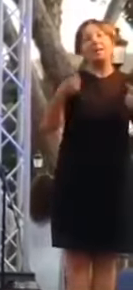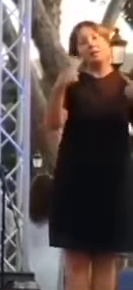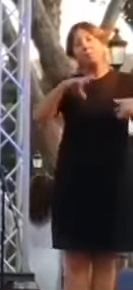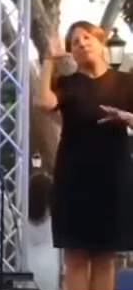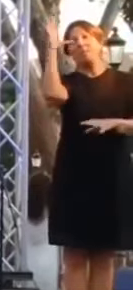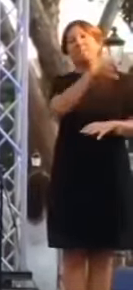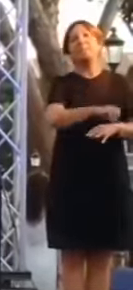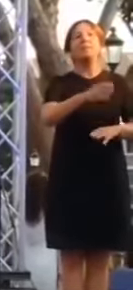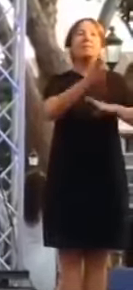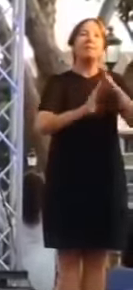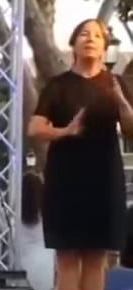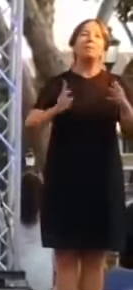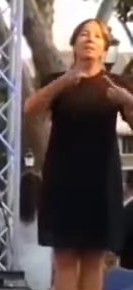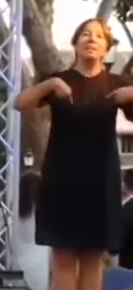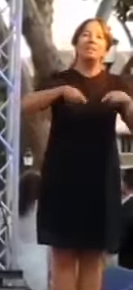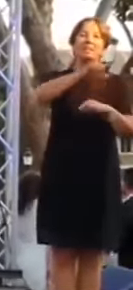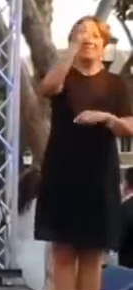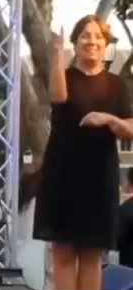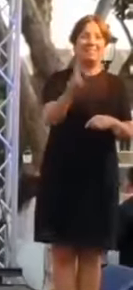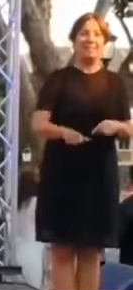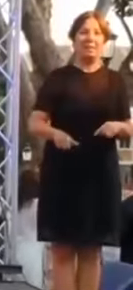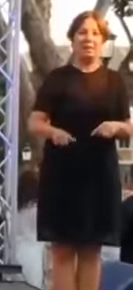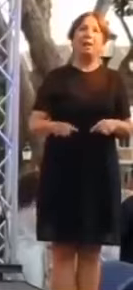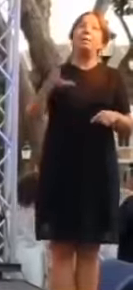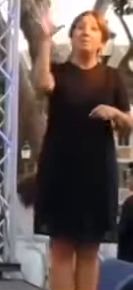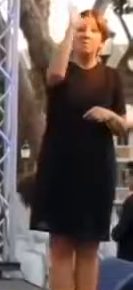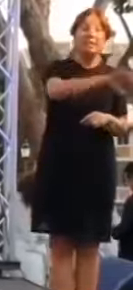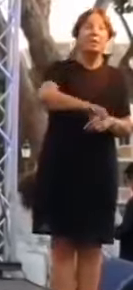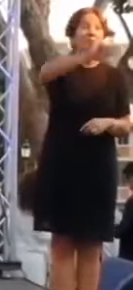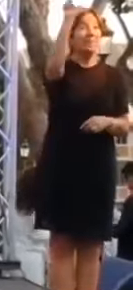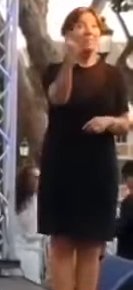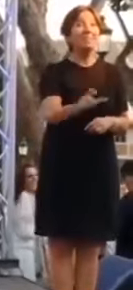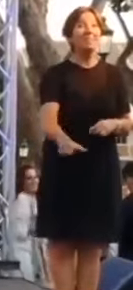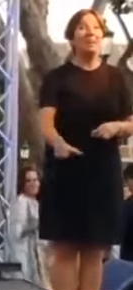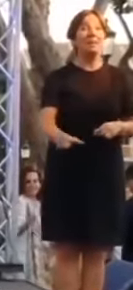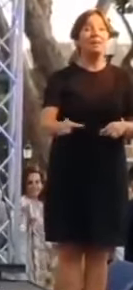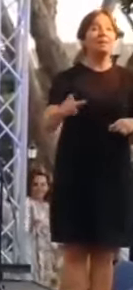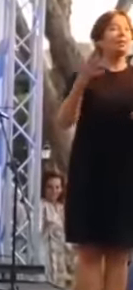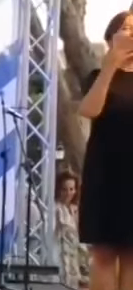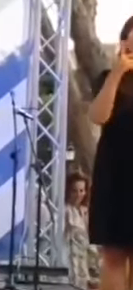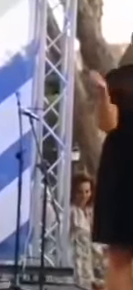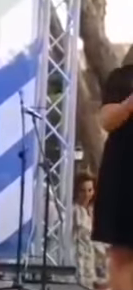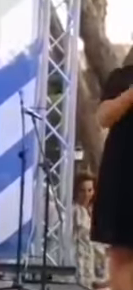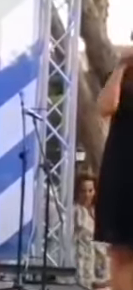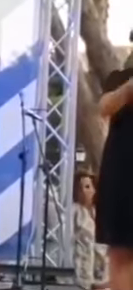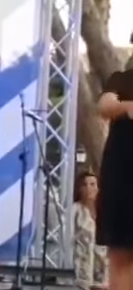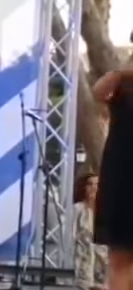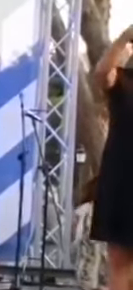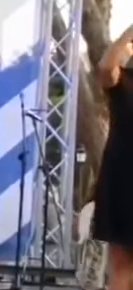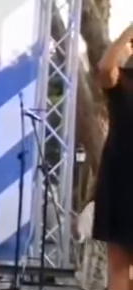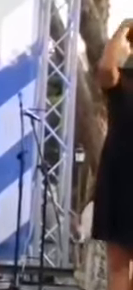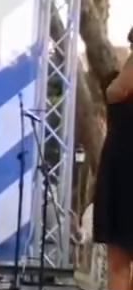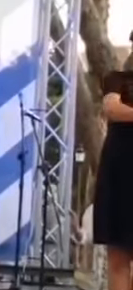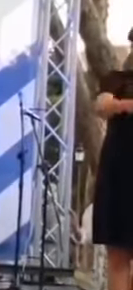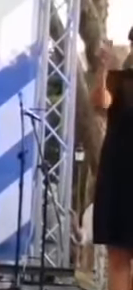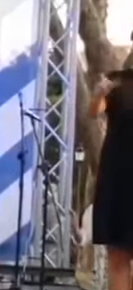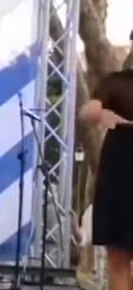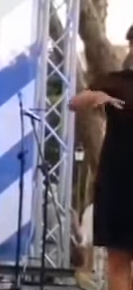per far capire da che parte stanno gli italiani e far capire che gli italiani non vogliono questo governo di